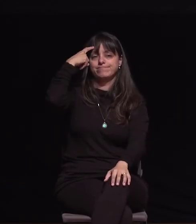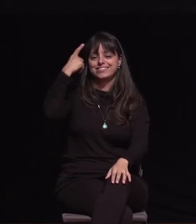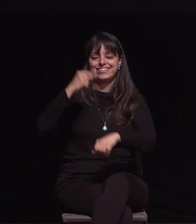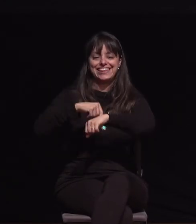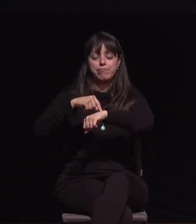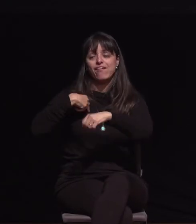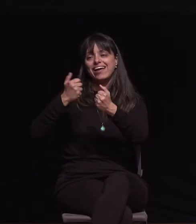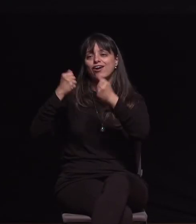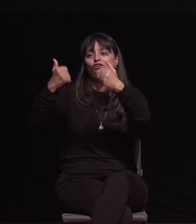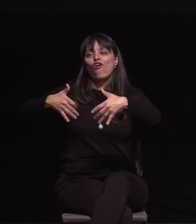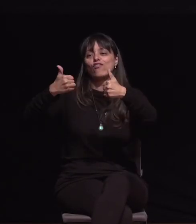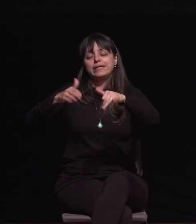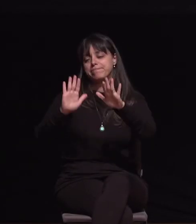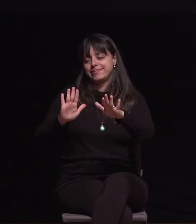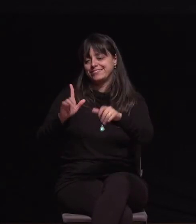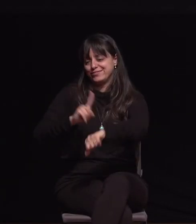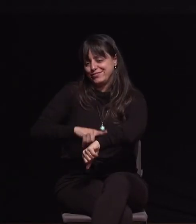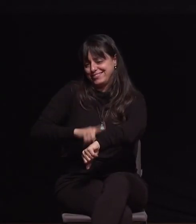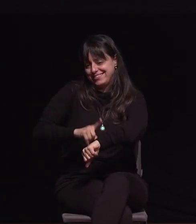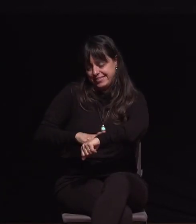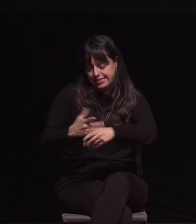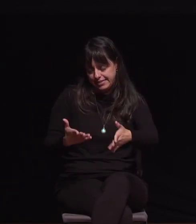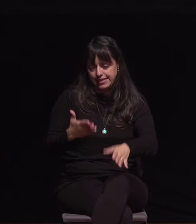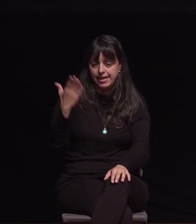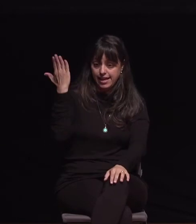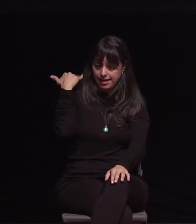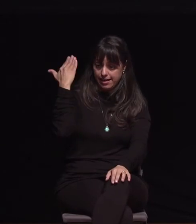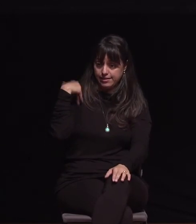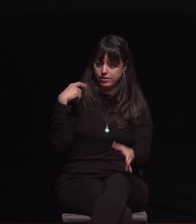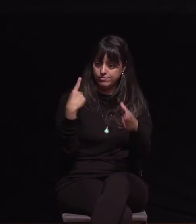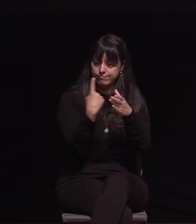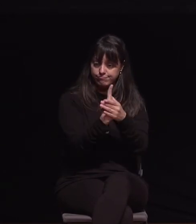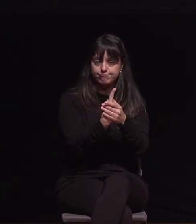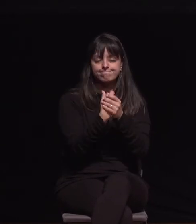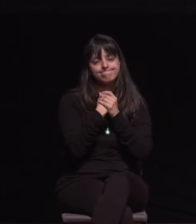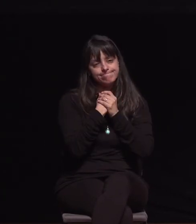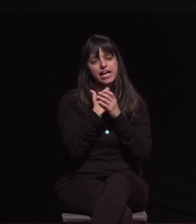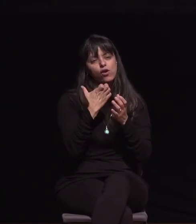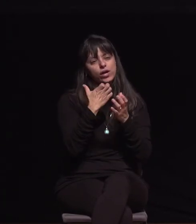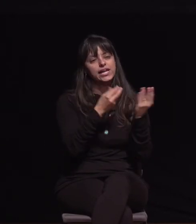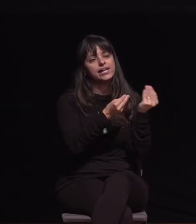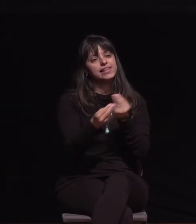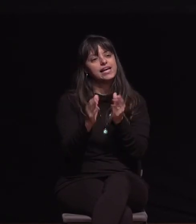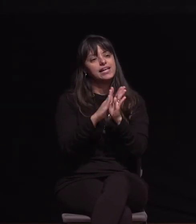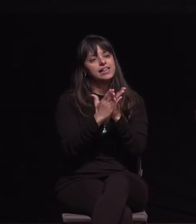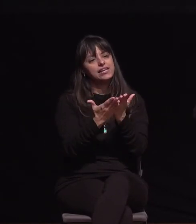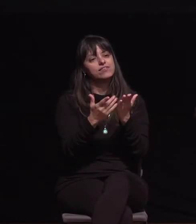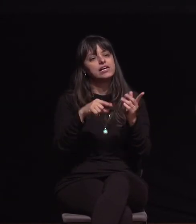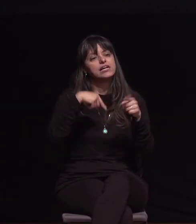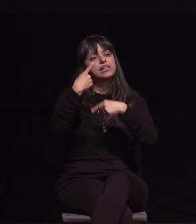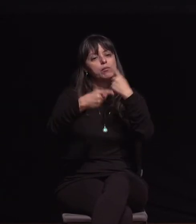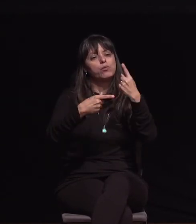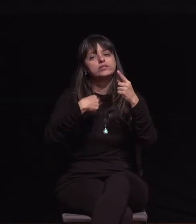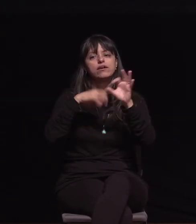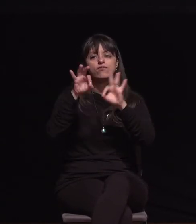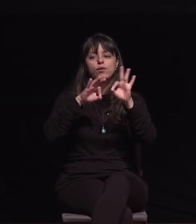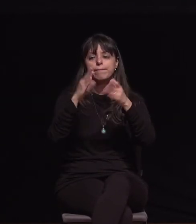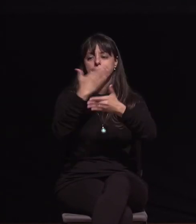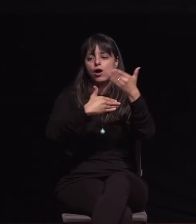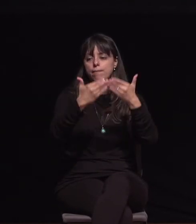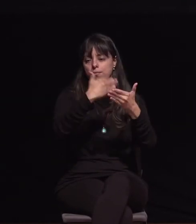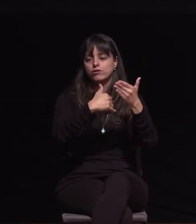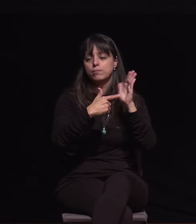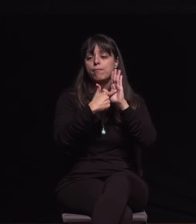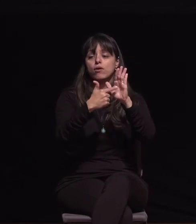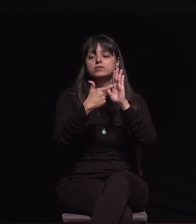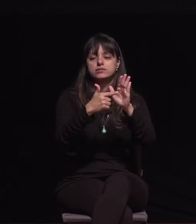relógio corre. Mas quando eu estava e eu queria até ter trazido esse livro, eu vou dar um jeito de pôr ele no PowerPoint, só falar dele